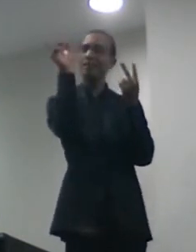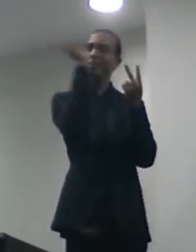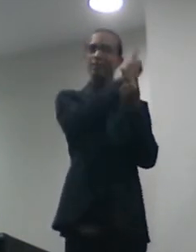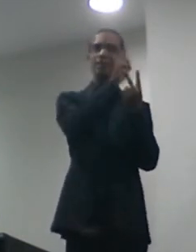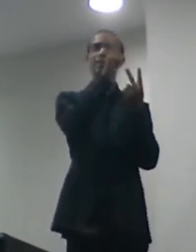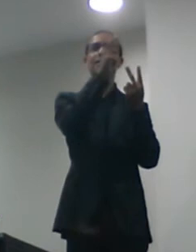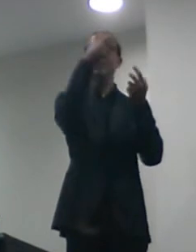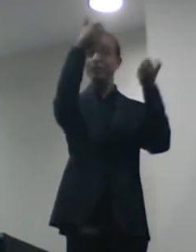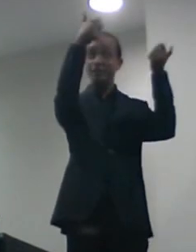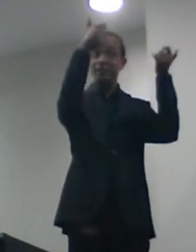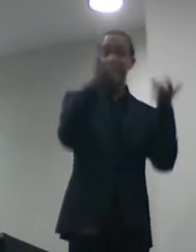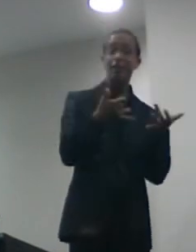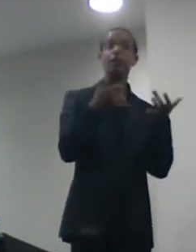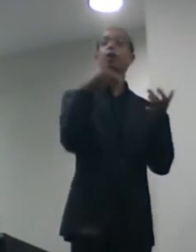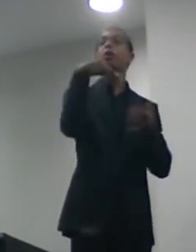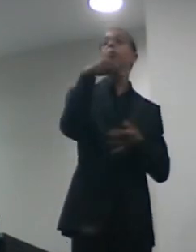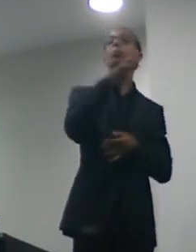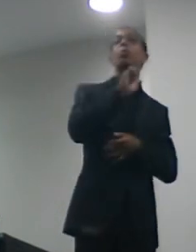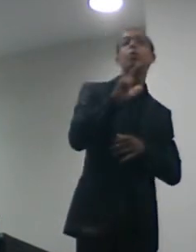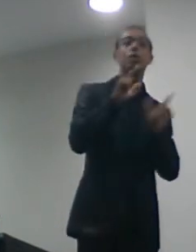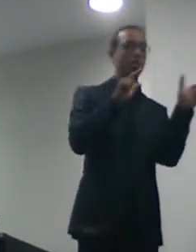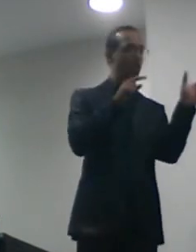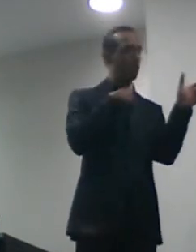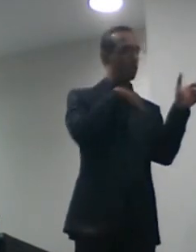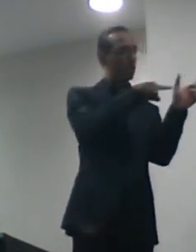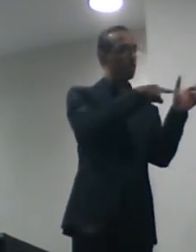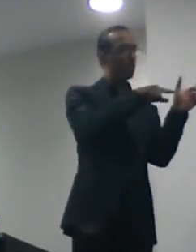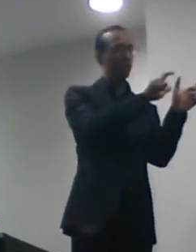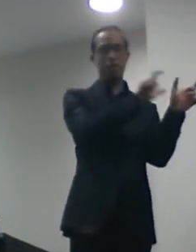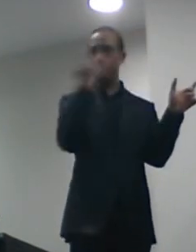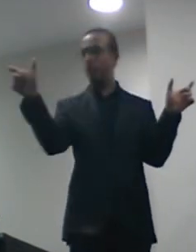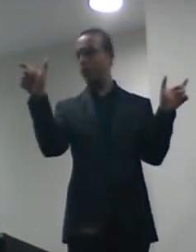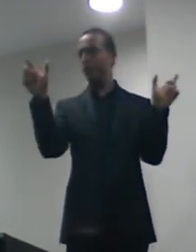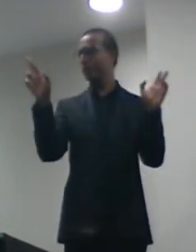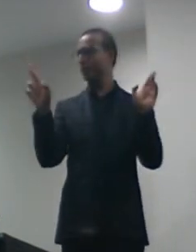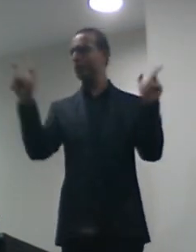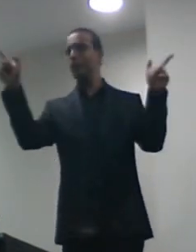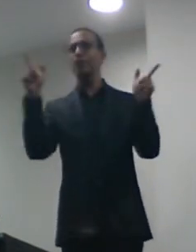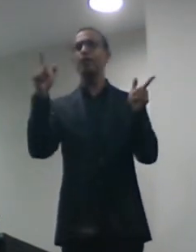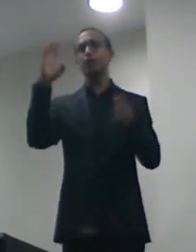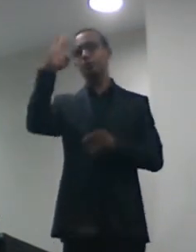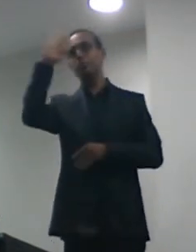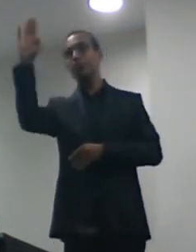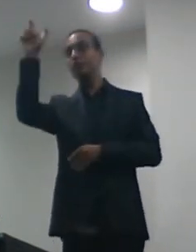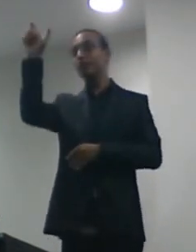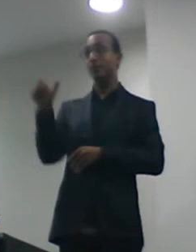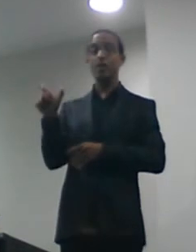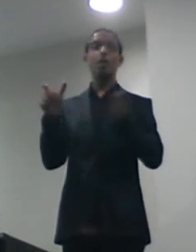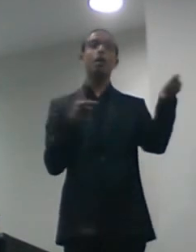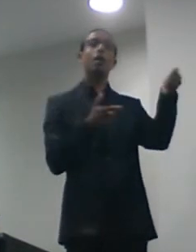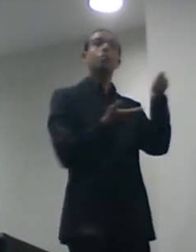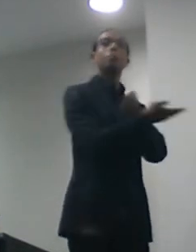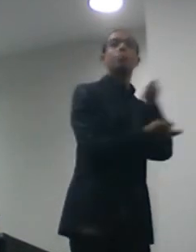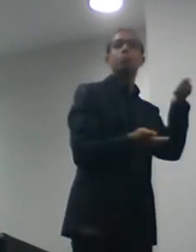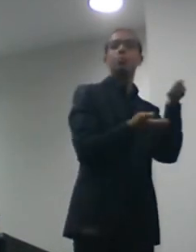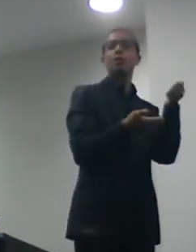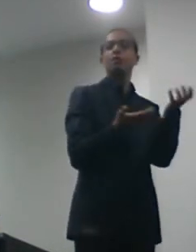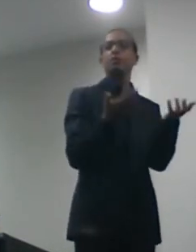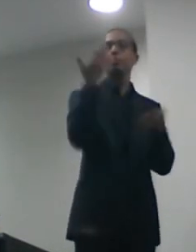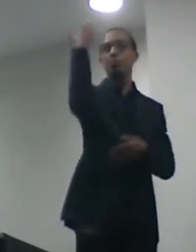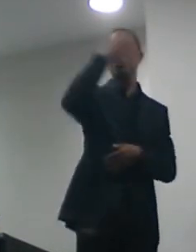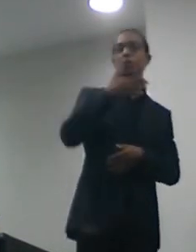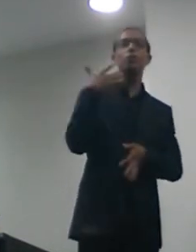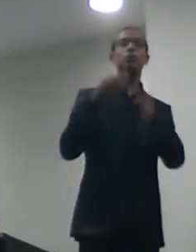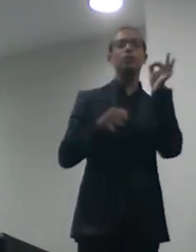de se definir. Porque moral para um não pode ser moral para o outro. Um princípio para um já é uma fundamentação da própria jurídica. Por